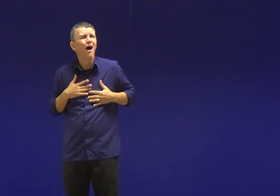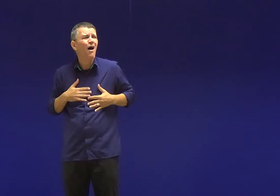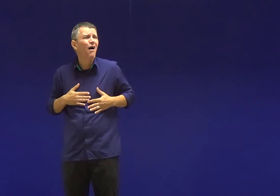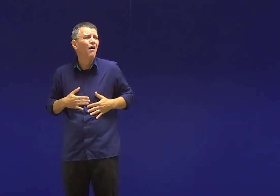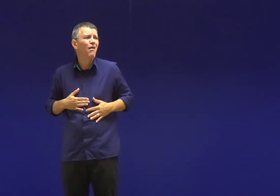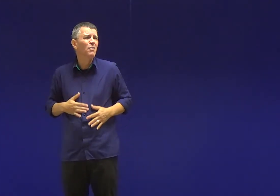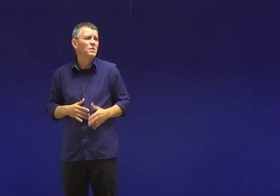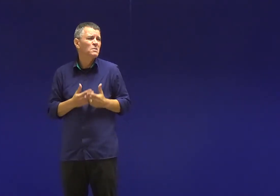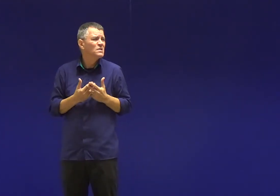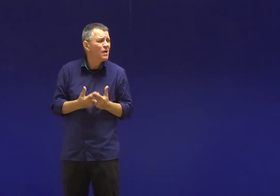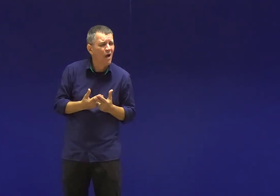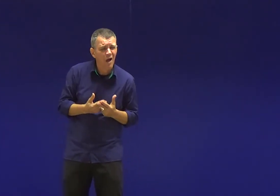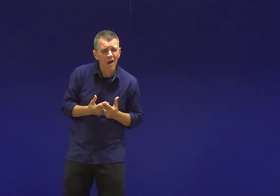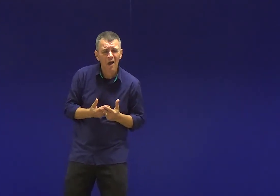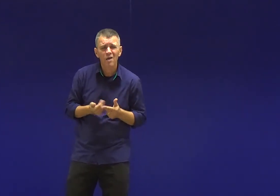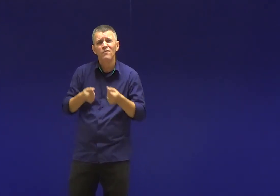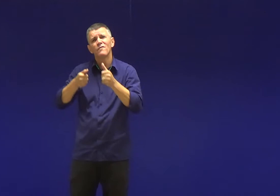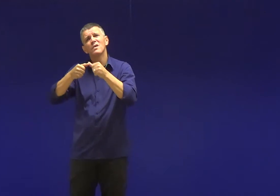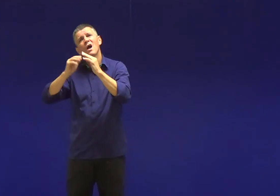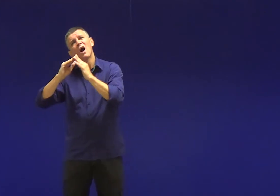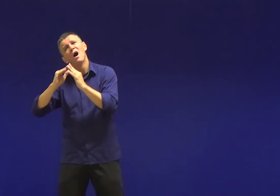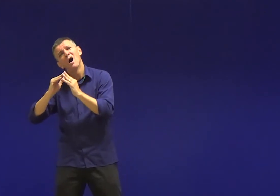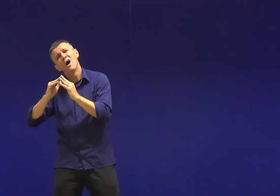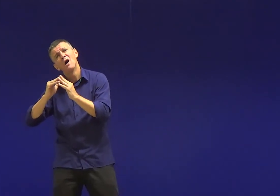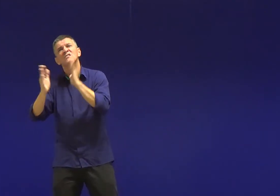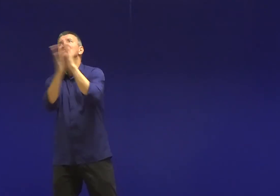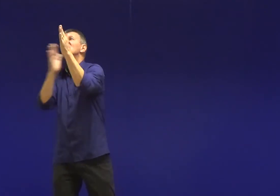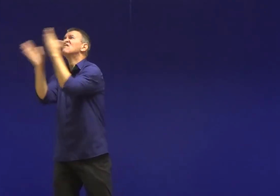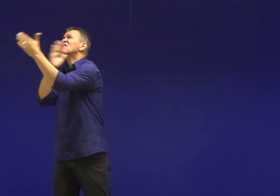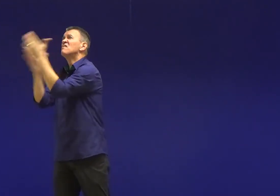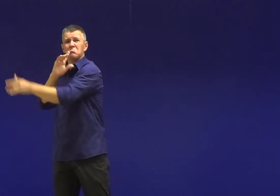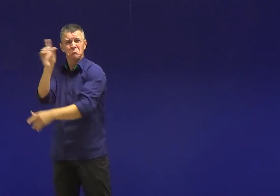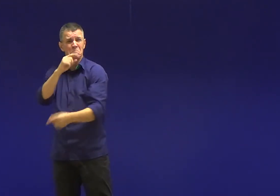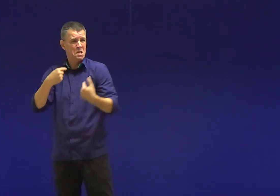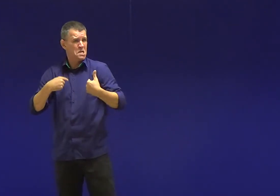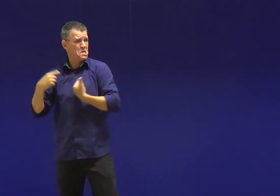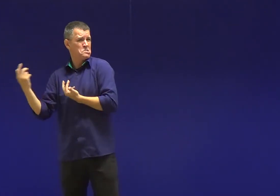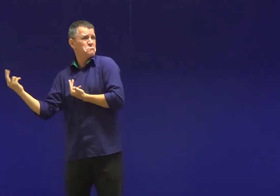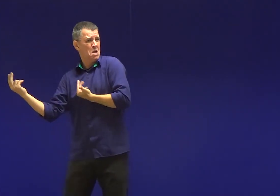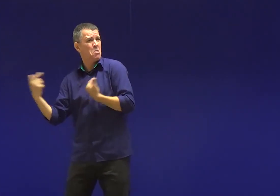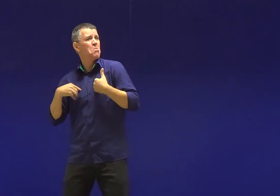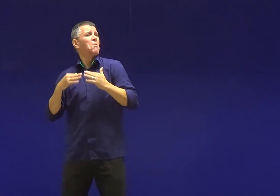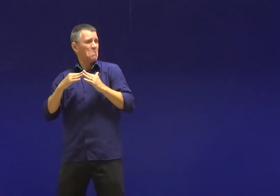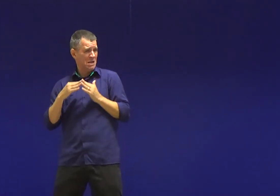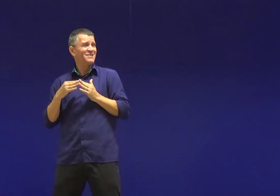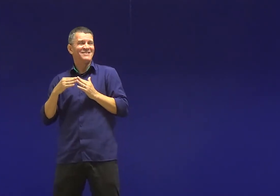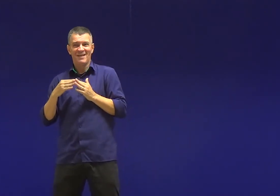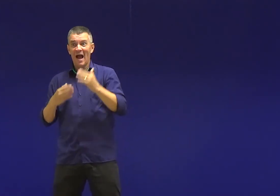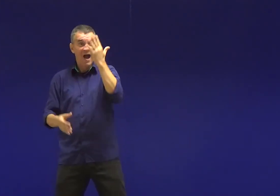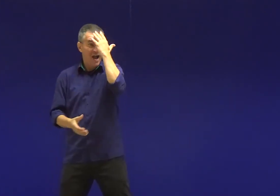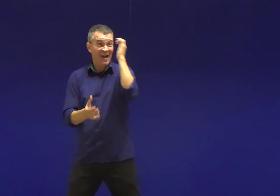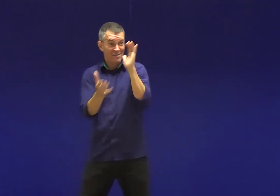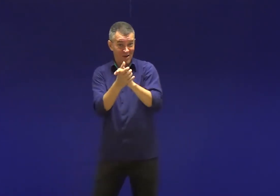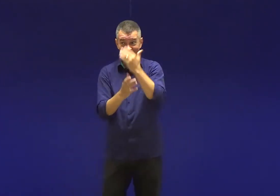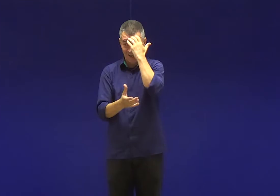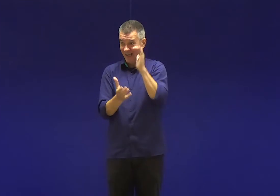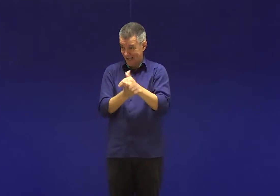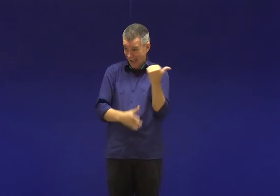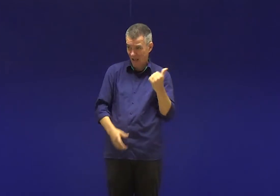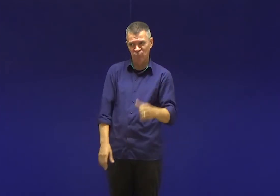Ela é uma pessoa muito tranquila, paciente, gosta de ficar em casa. Ela não sai, gente. Ela é uma pessoa caseira. Tudo bem. Já a